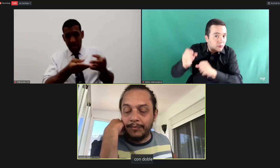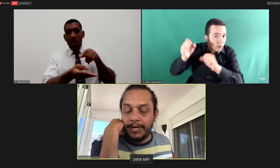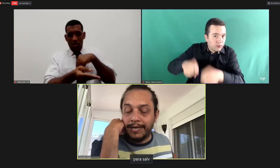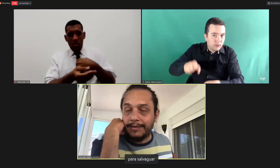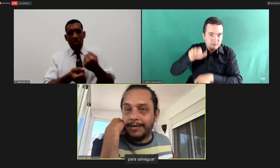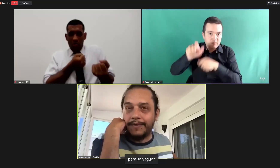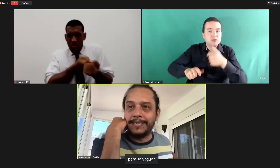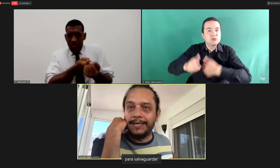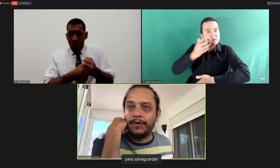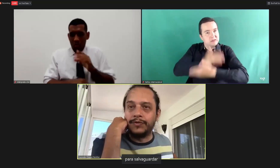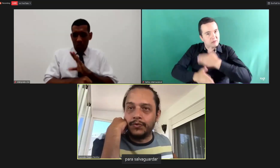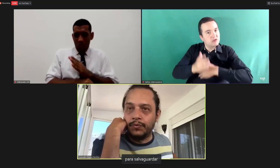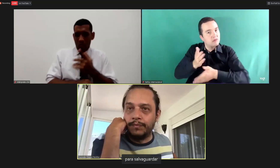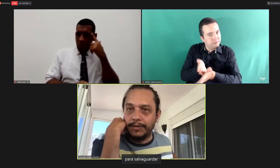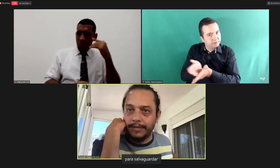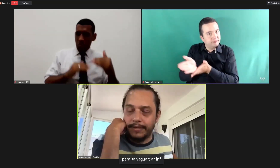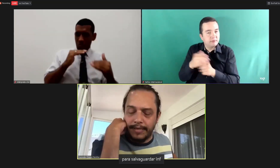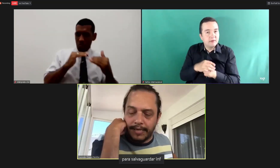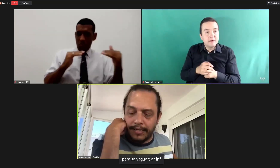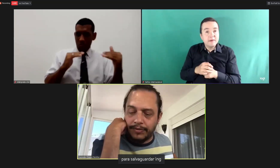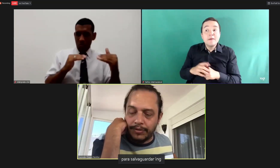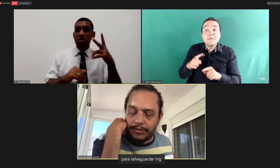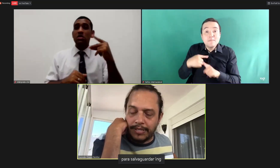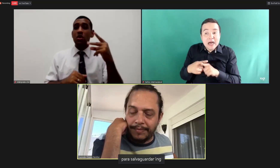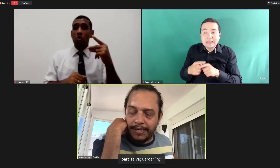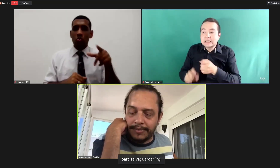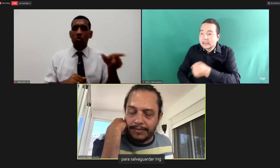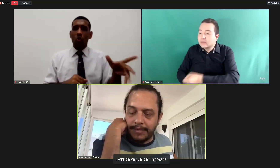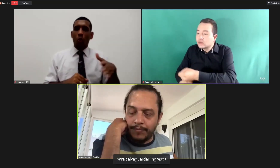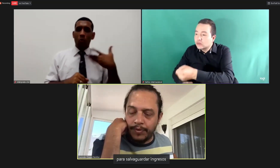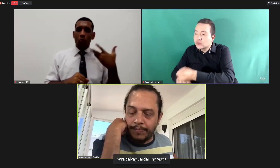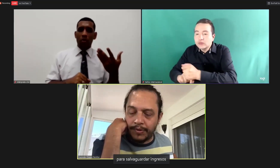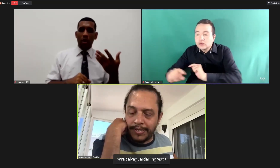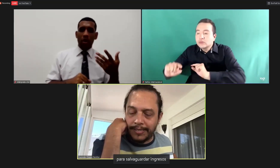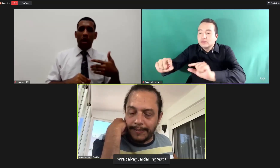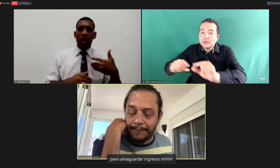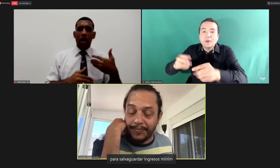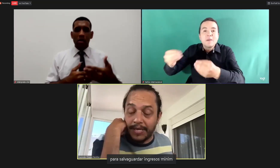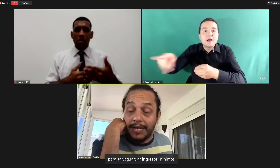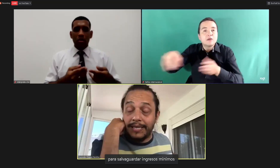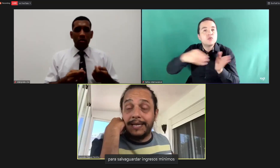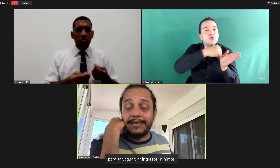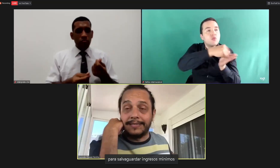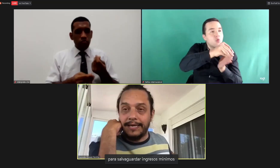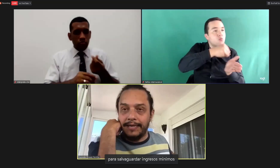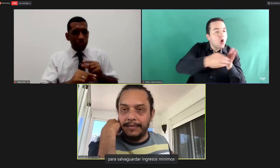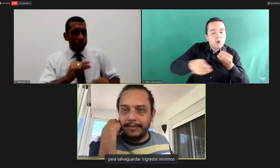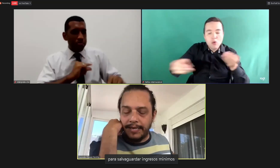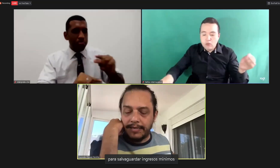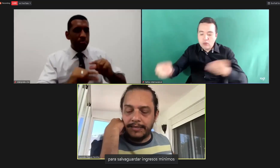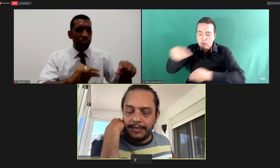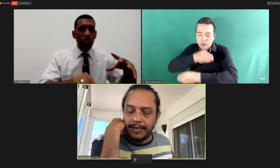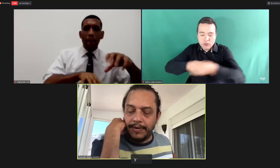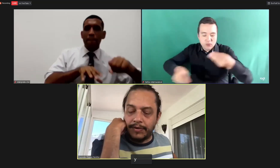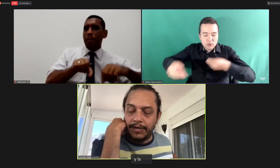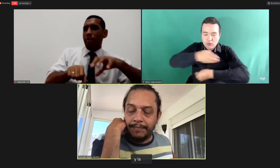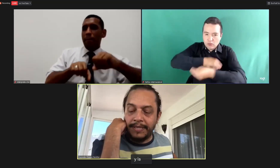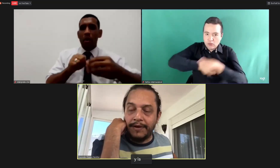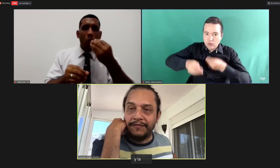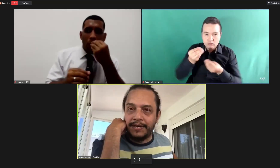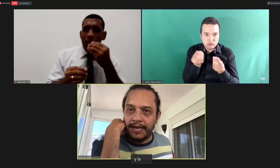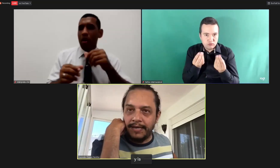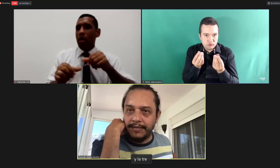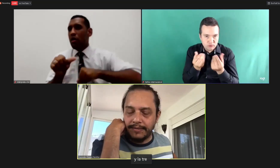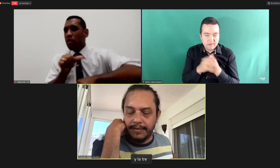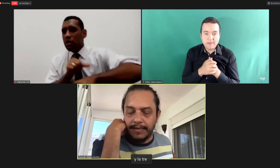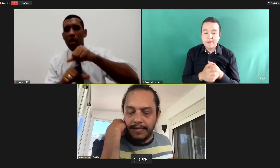segundo, estimular la base de consumo, que esto también es muy importante. Y la tercera línea, que tiene que ver con las